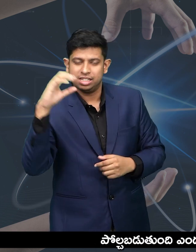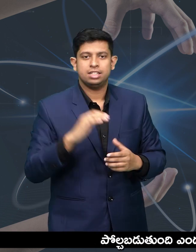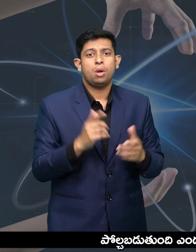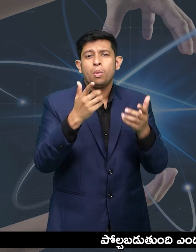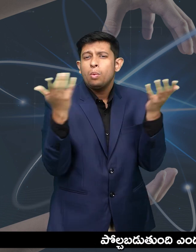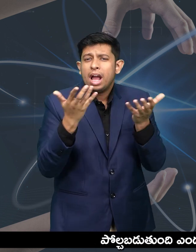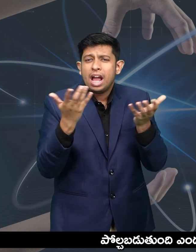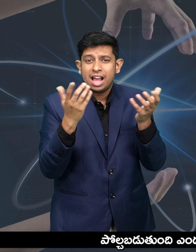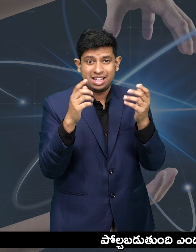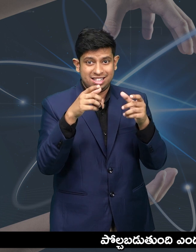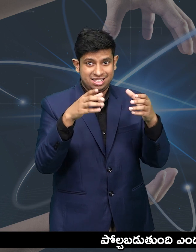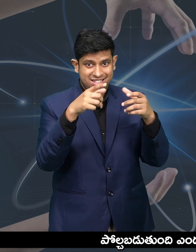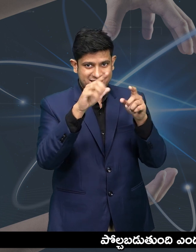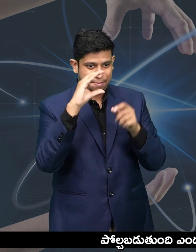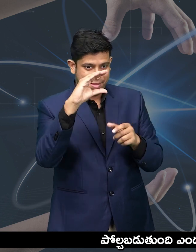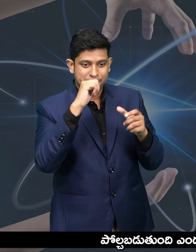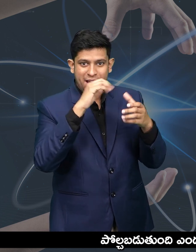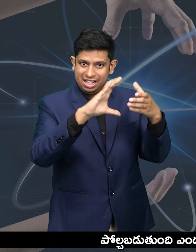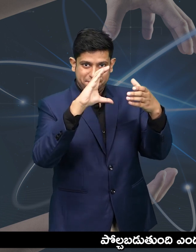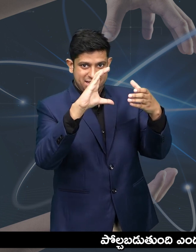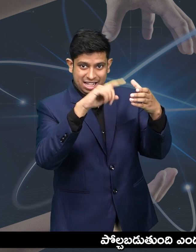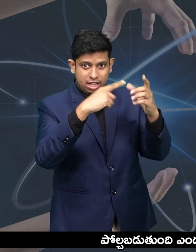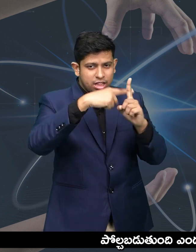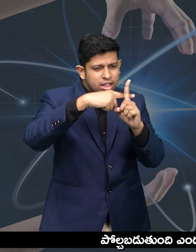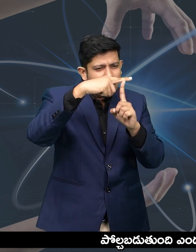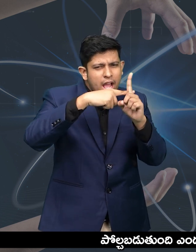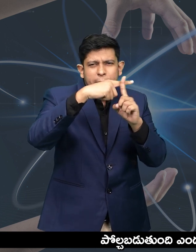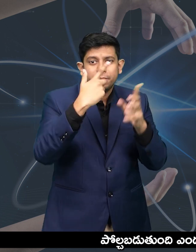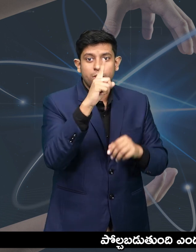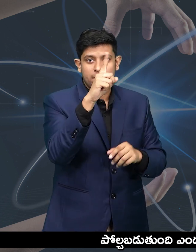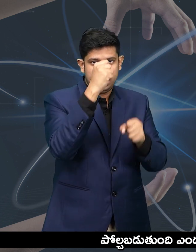పోల్చబడుతుంది, ఎందుకంటే ఆ ఉష్ణోగ్రత వద్ద నీటి సాంద్రత